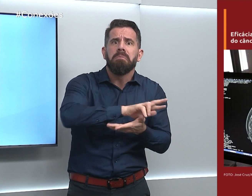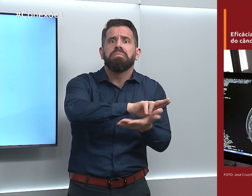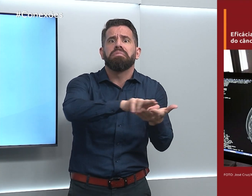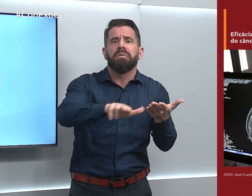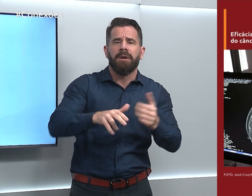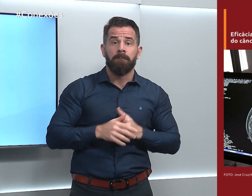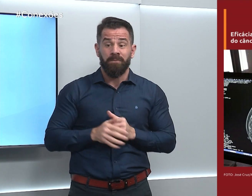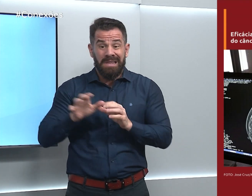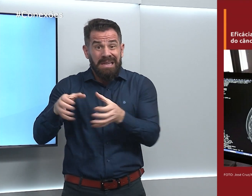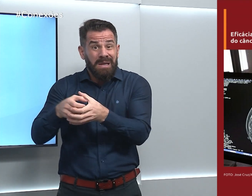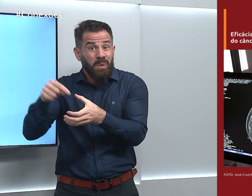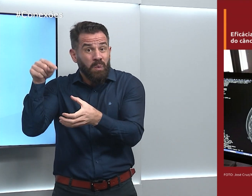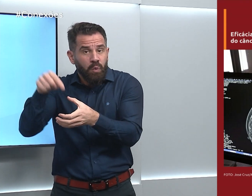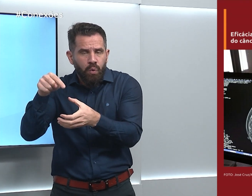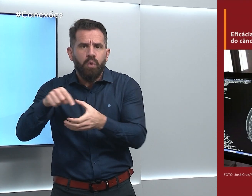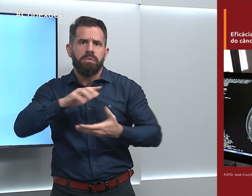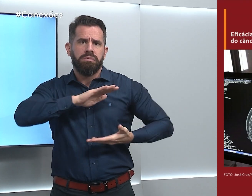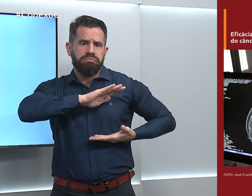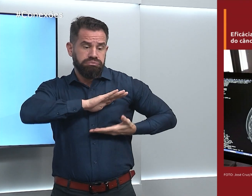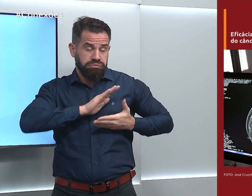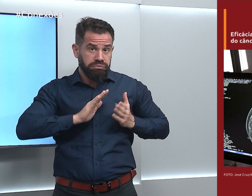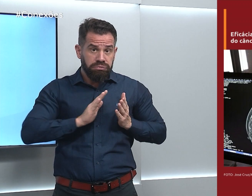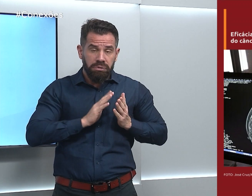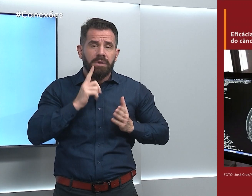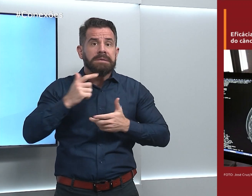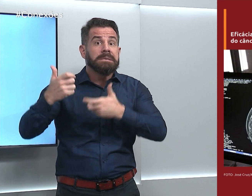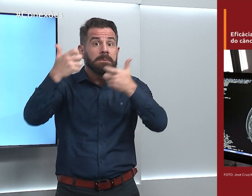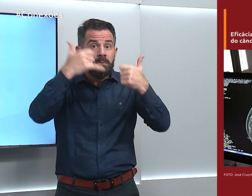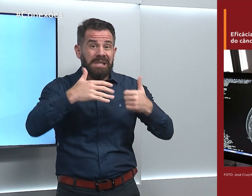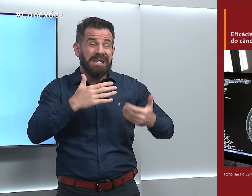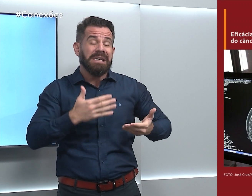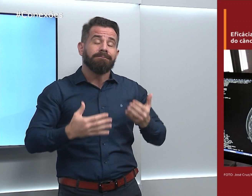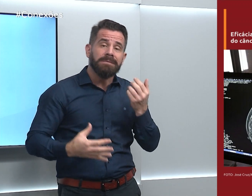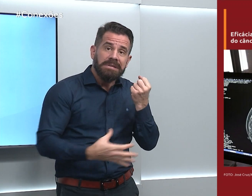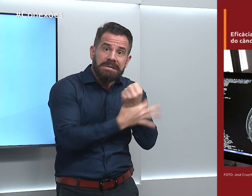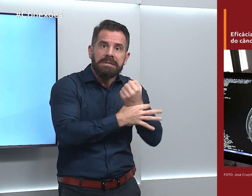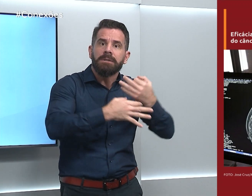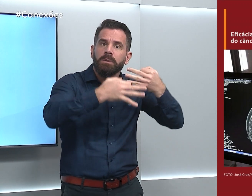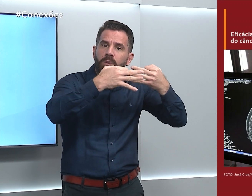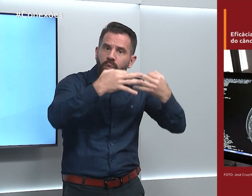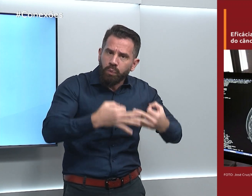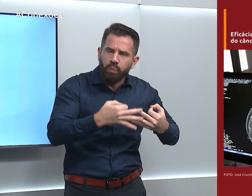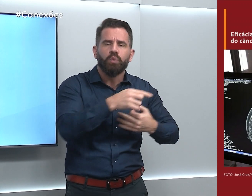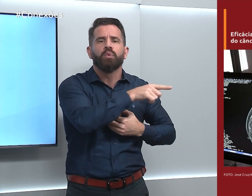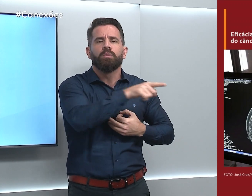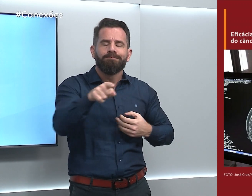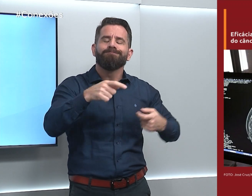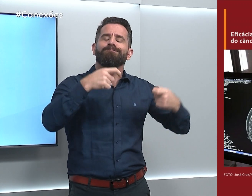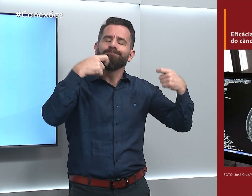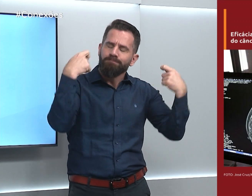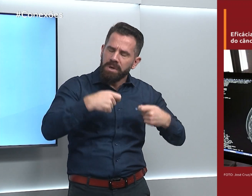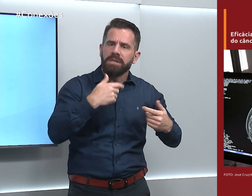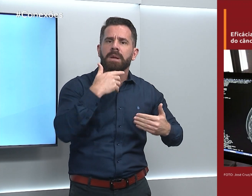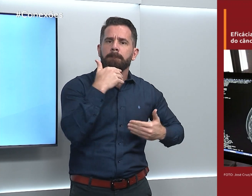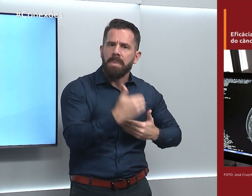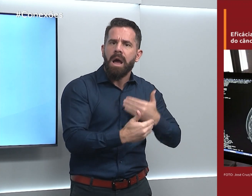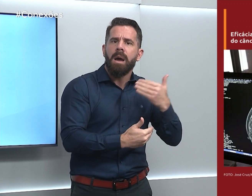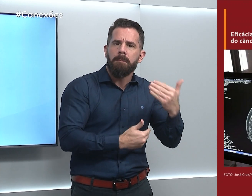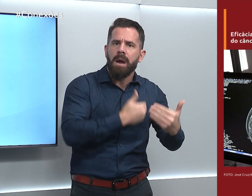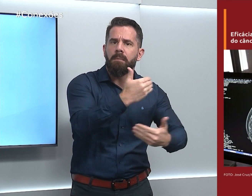médica classifica a mamografia como um exame seguro e eficaz que deve ser realizado segundo